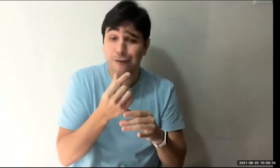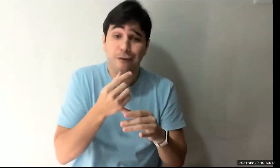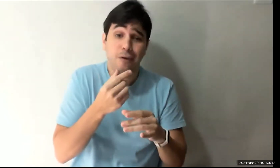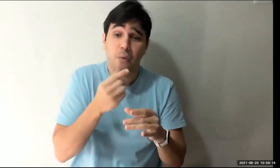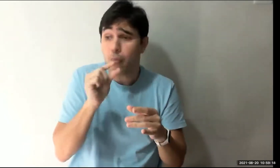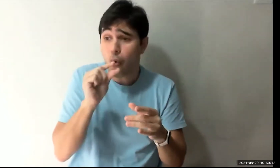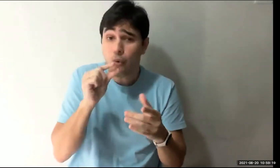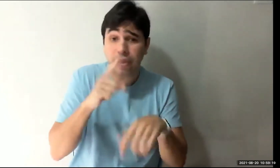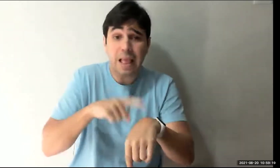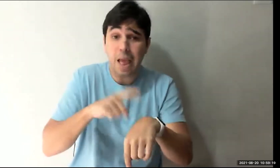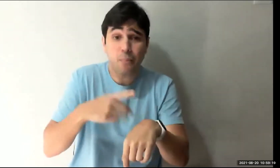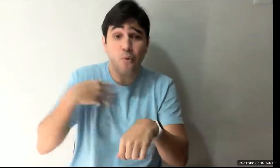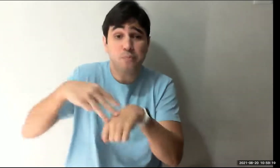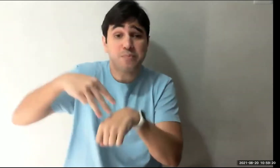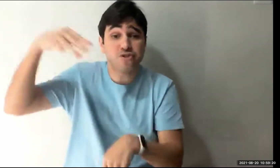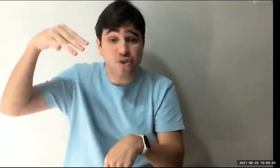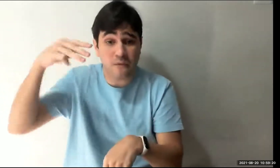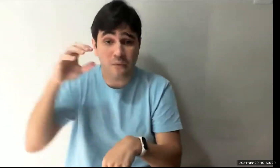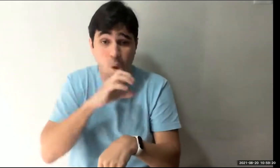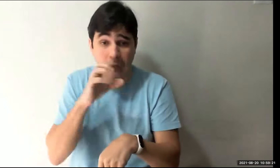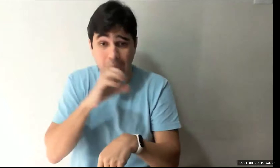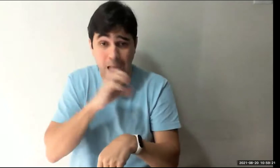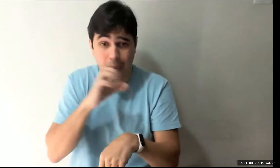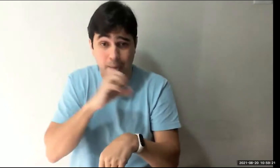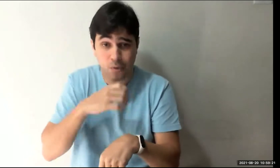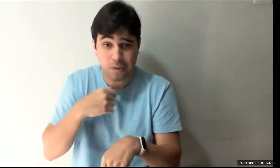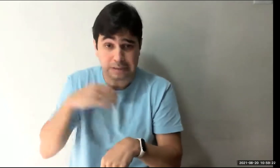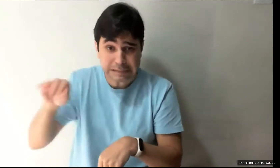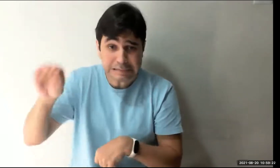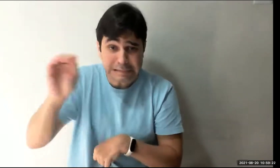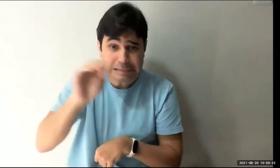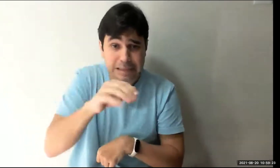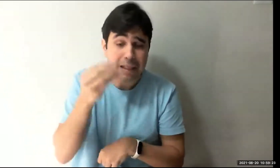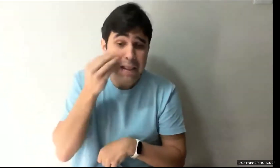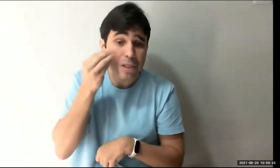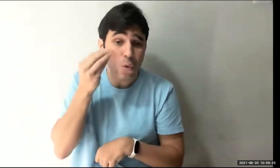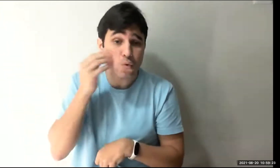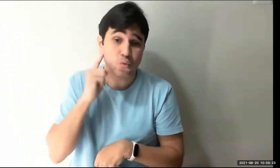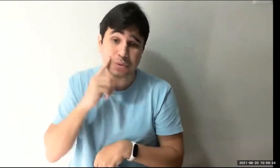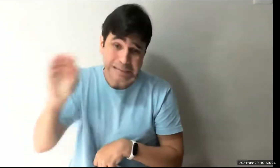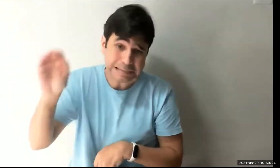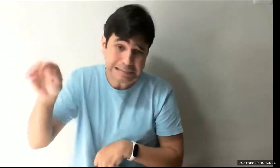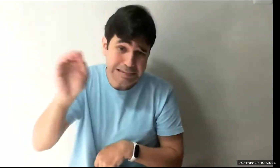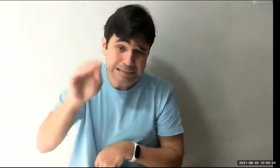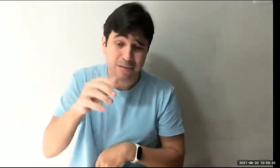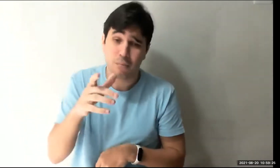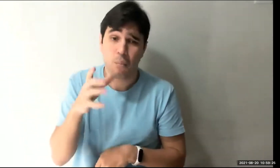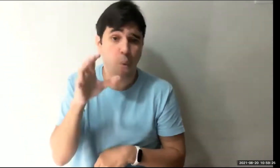surgido. Então, eu também tive, é bom ressaltar que eu tive pouco tempo para fazer isso dentro do